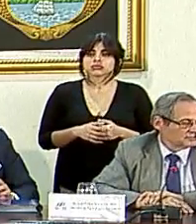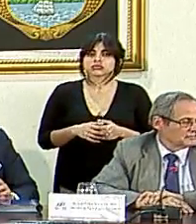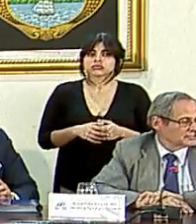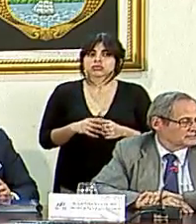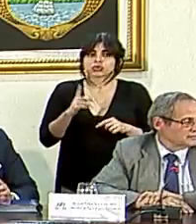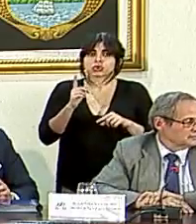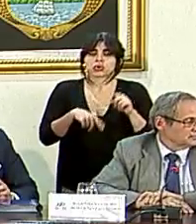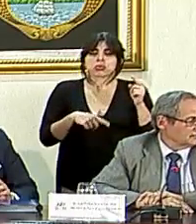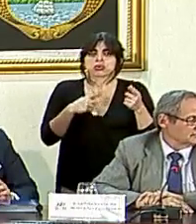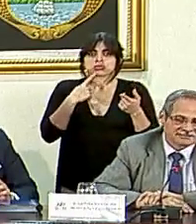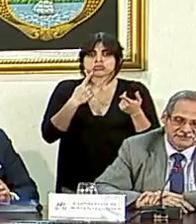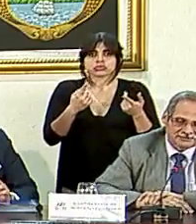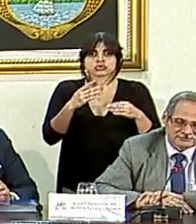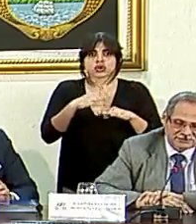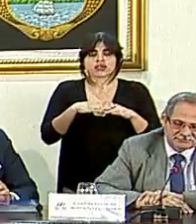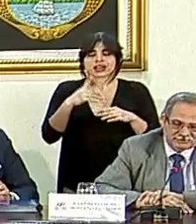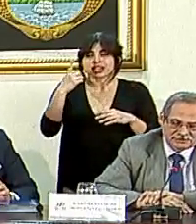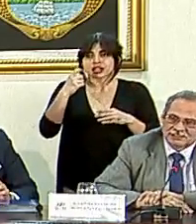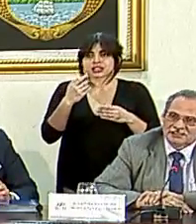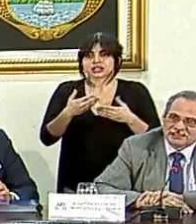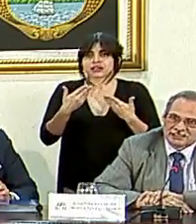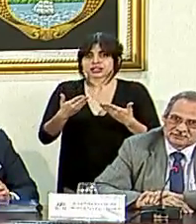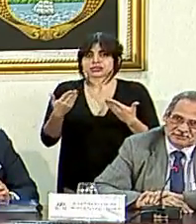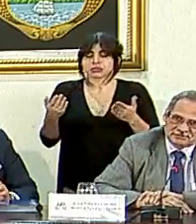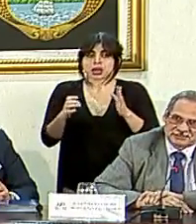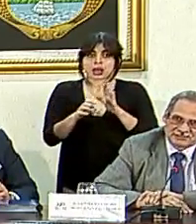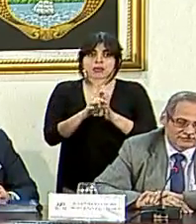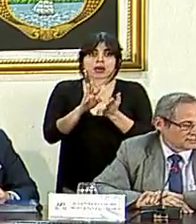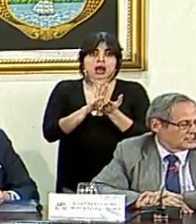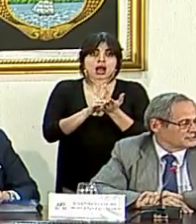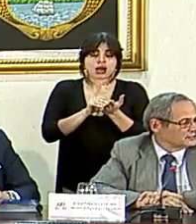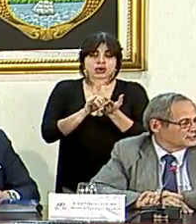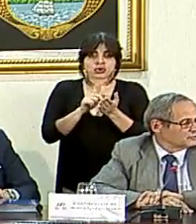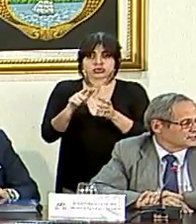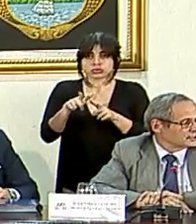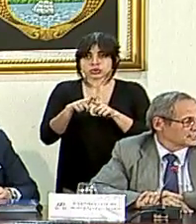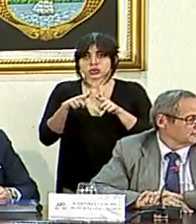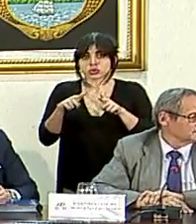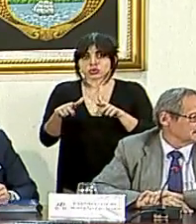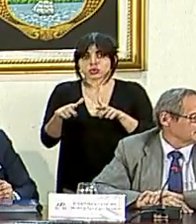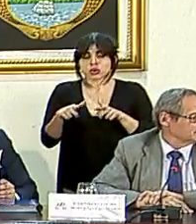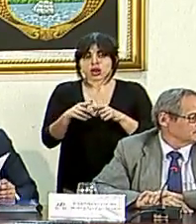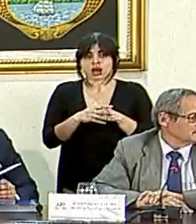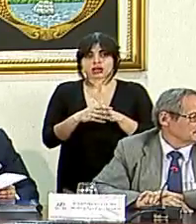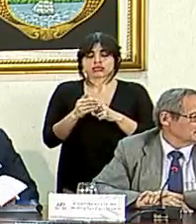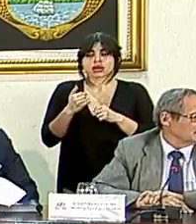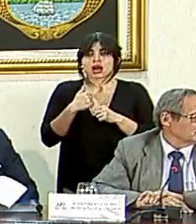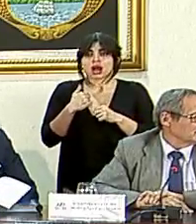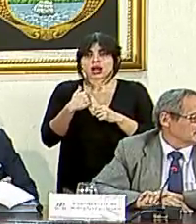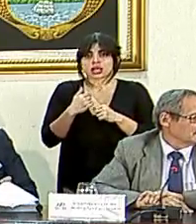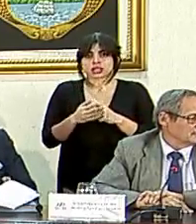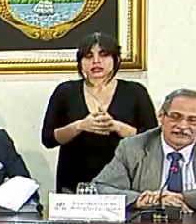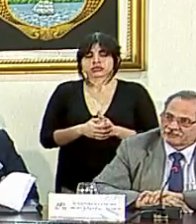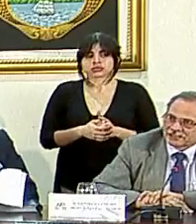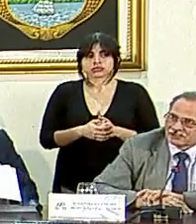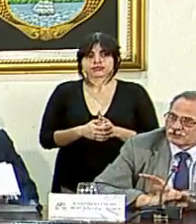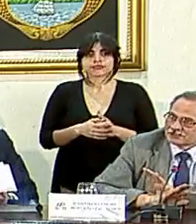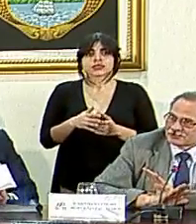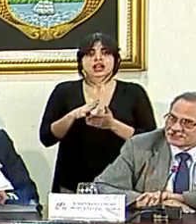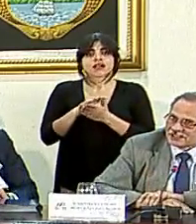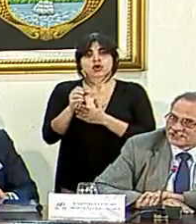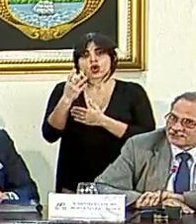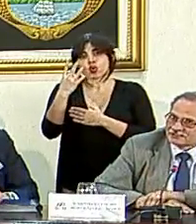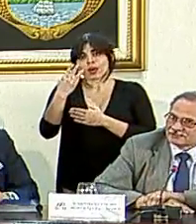pero no podríamos hablar de desabastecimiento. Por ejemplo, en arroz, en la zona Huetar Caribe, tenemos